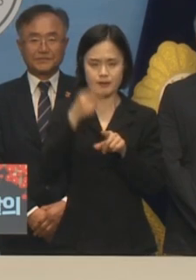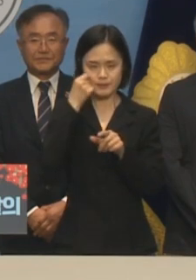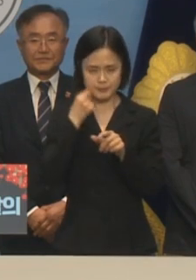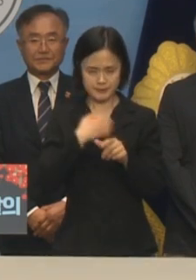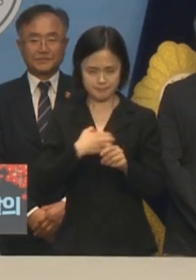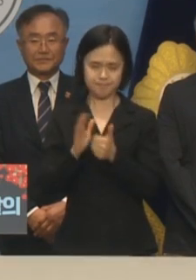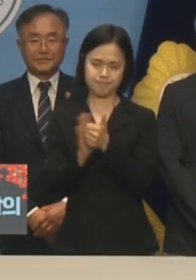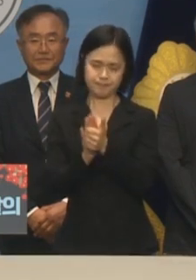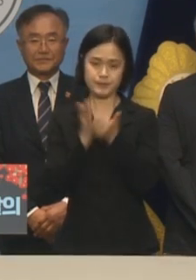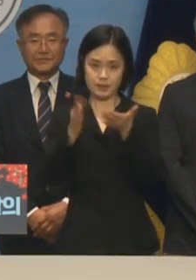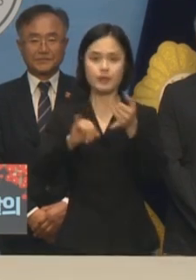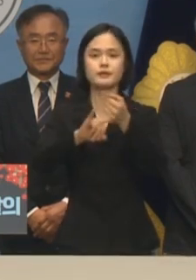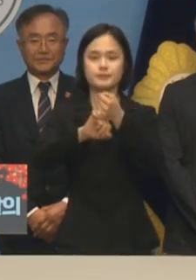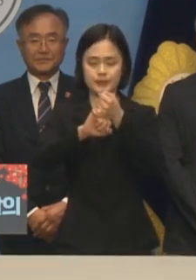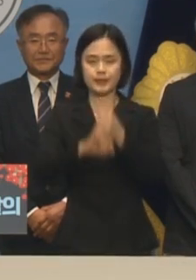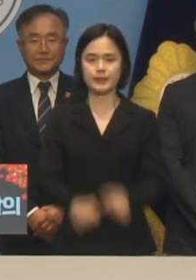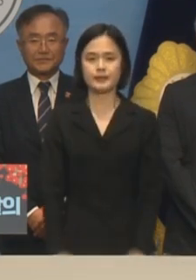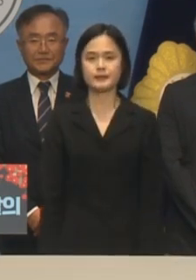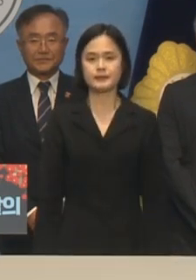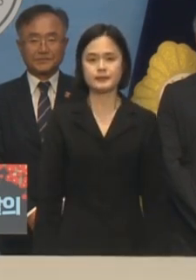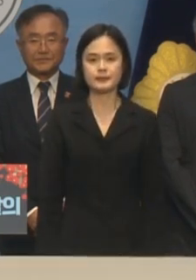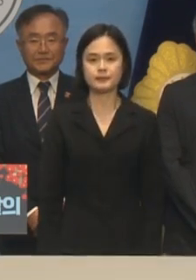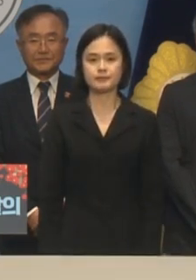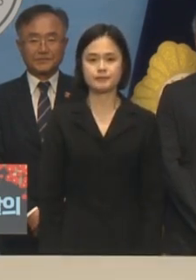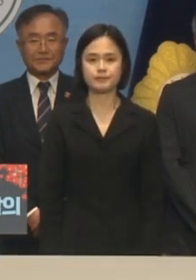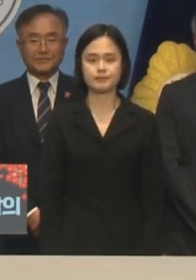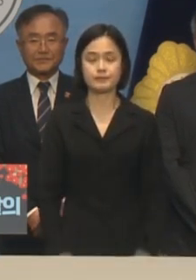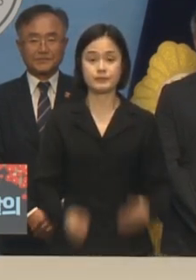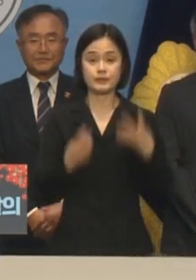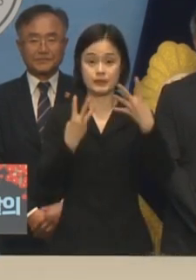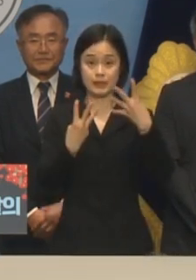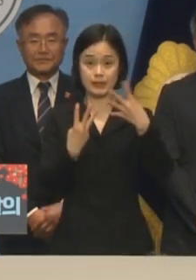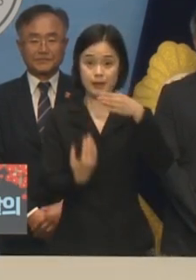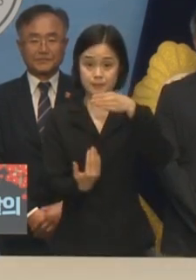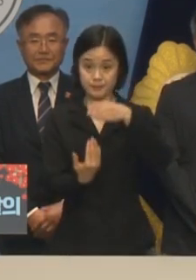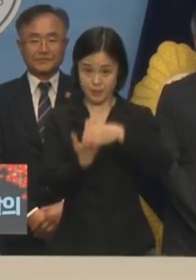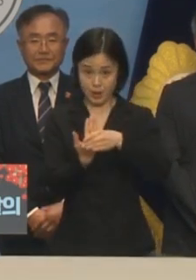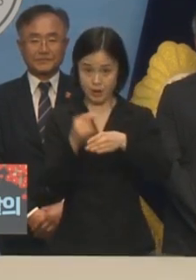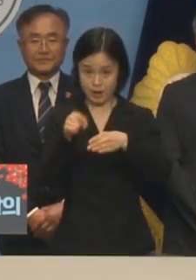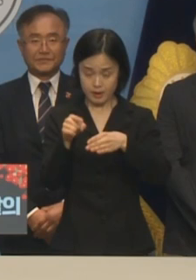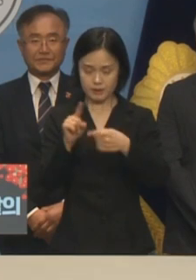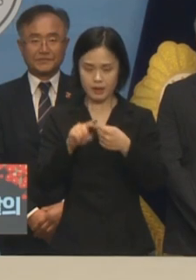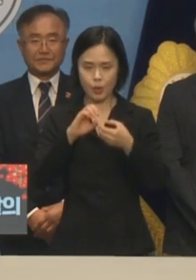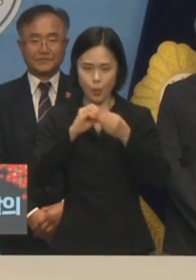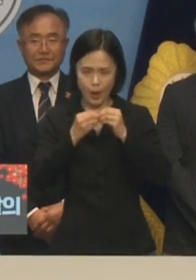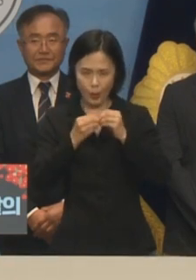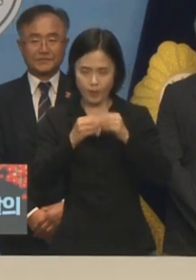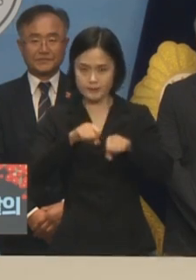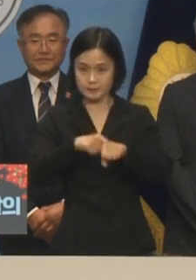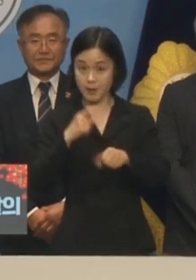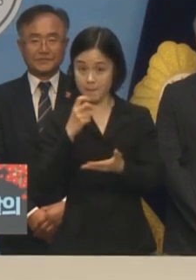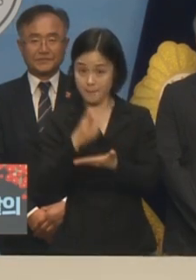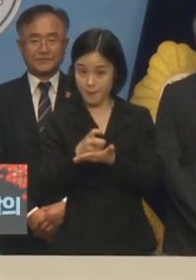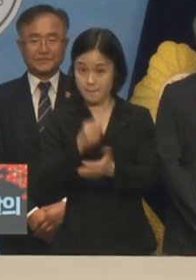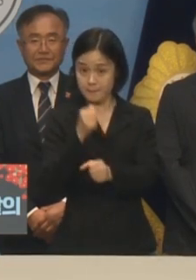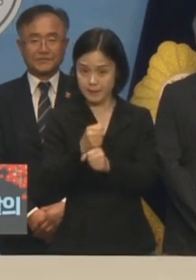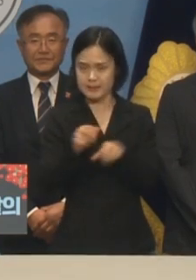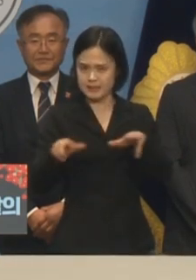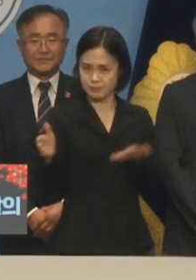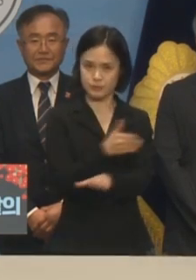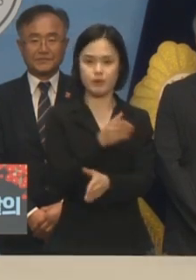노력하겠습니다. 제주 4.3 왜곡 처벌법 발의는 이제 시작입니다. 법안이